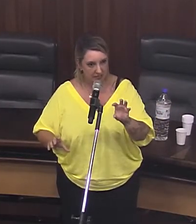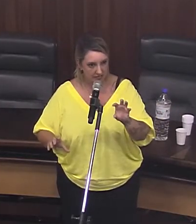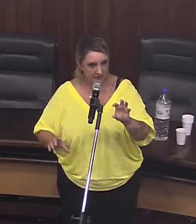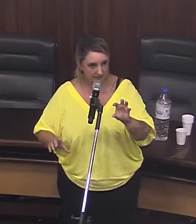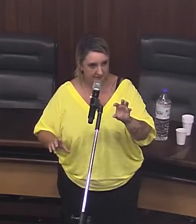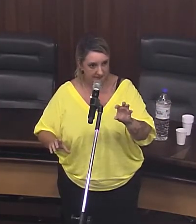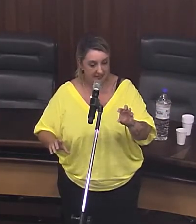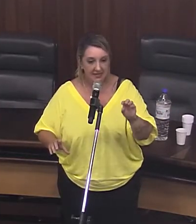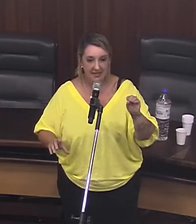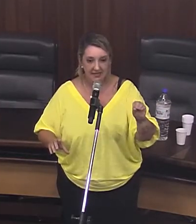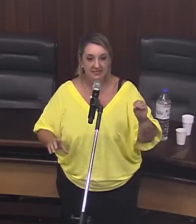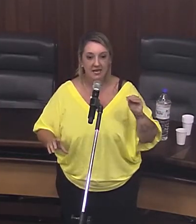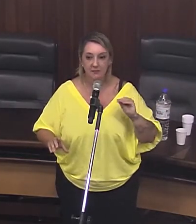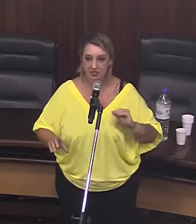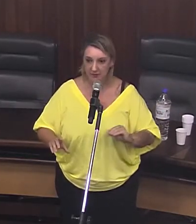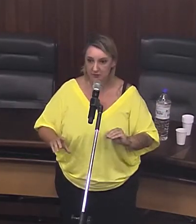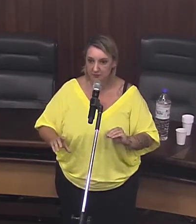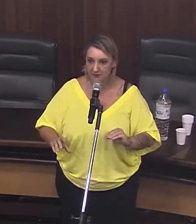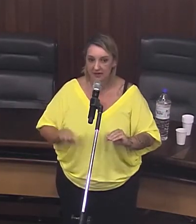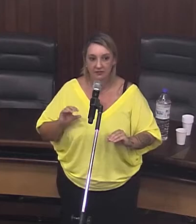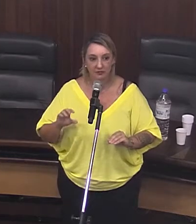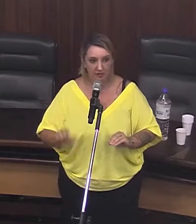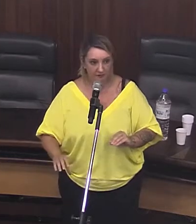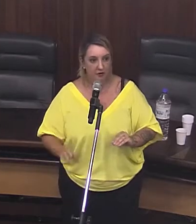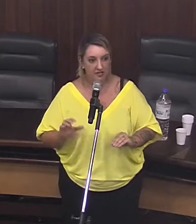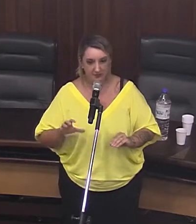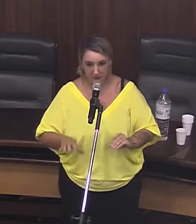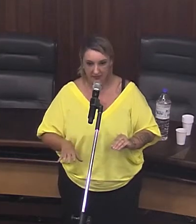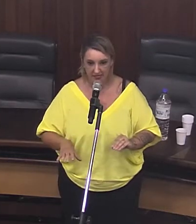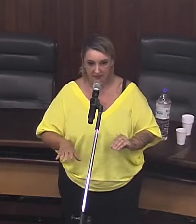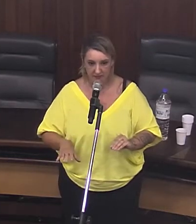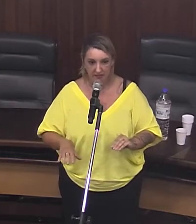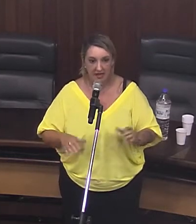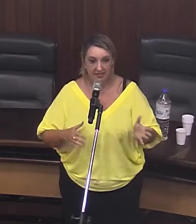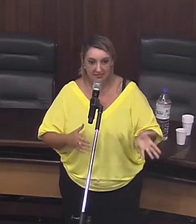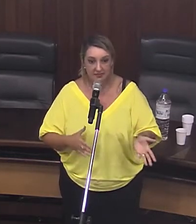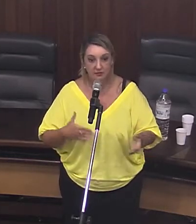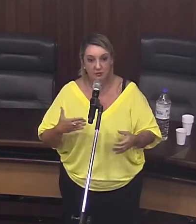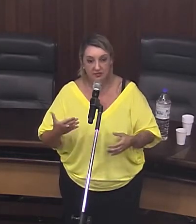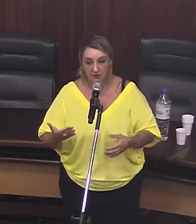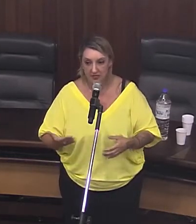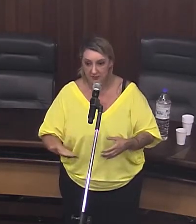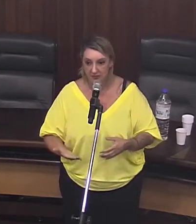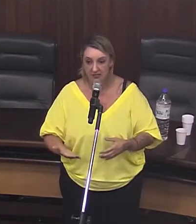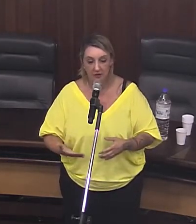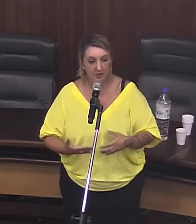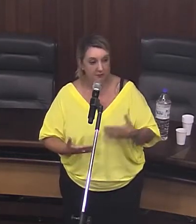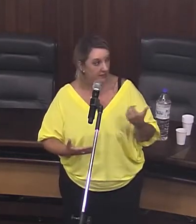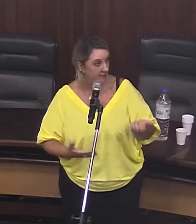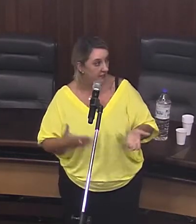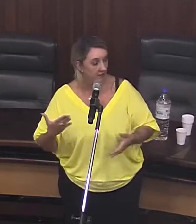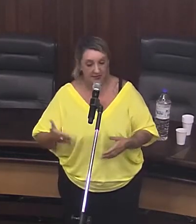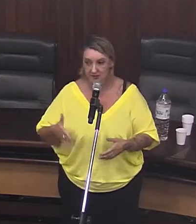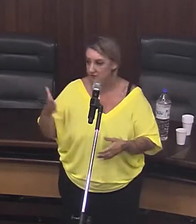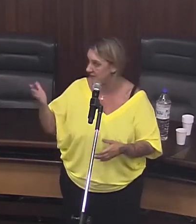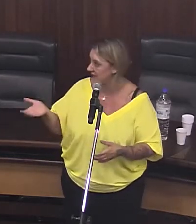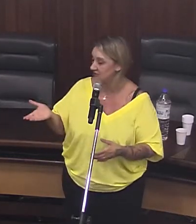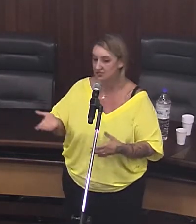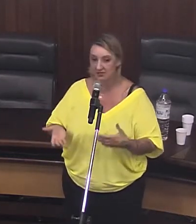bloqueio, e quem quiser me chama no privado, vou respondendo. Às vezes, eu não consigo responder na hora, porque eu, a Elza e o Roberto, a gente